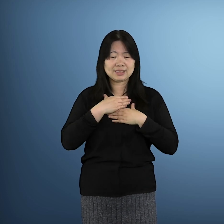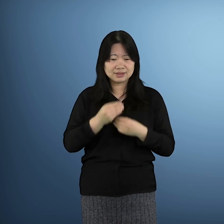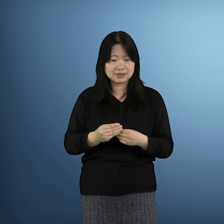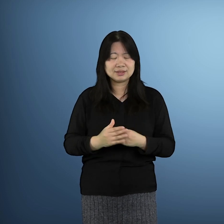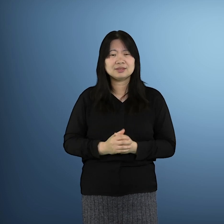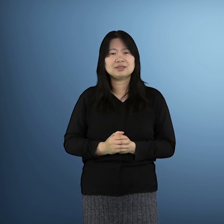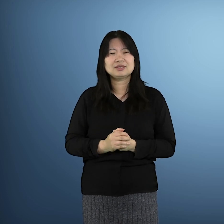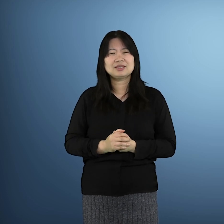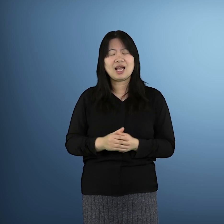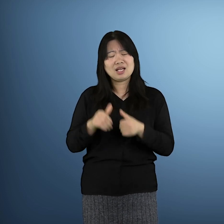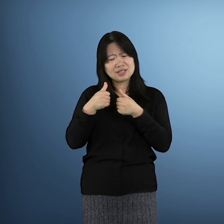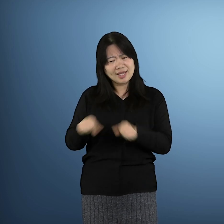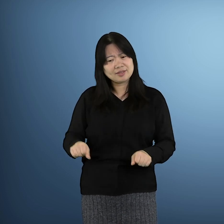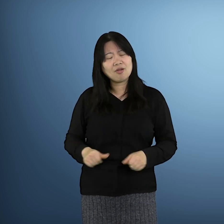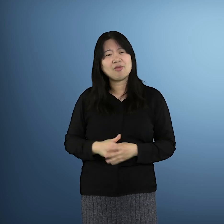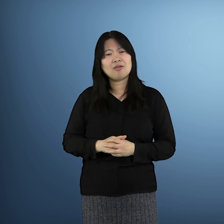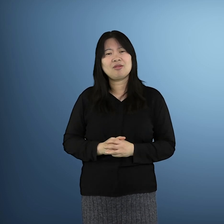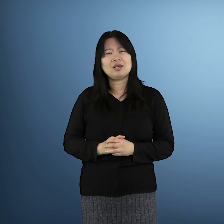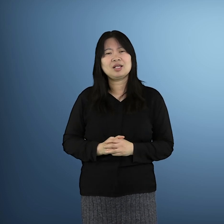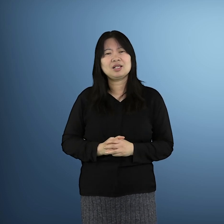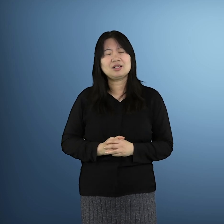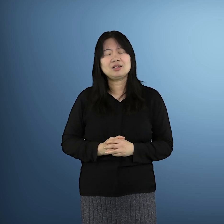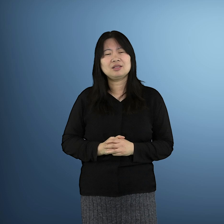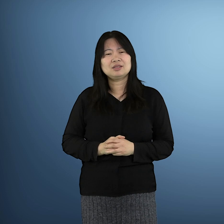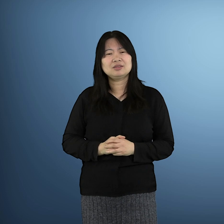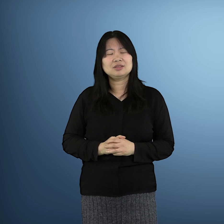안식이 깨지면서